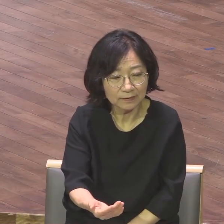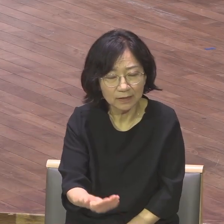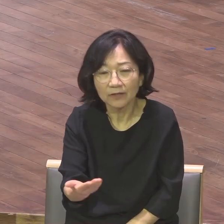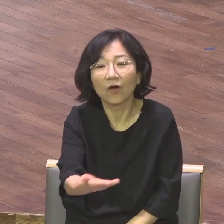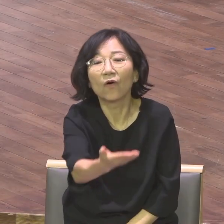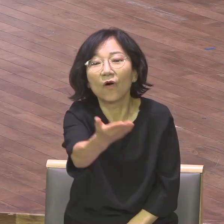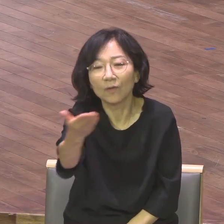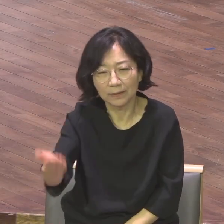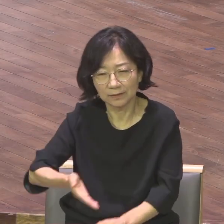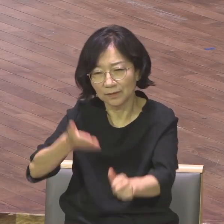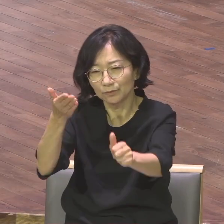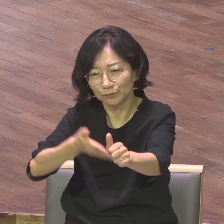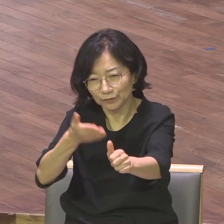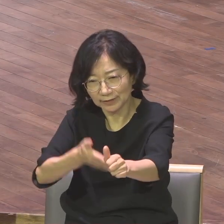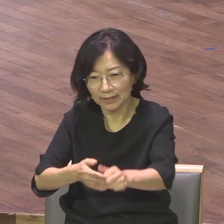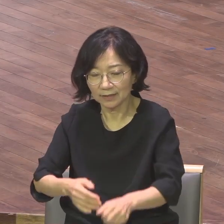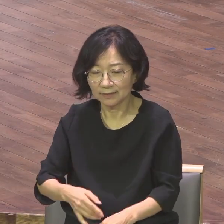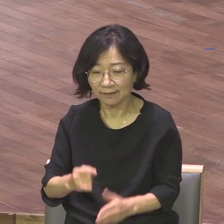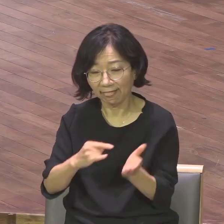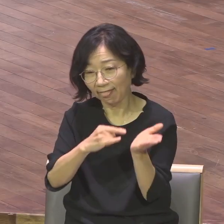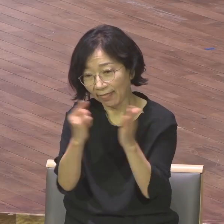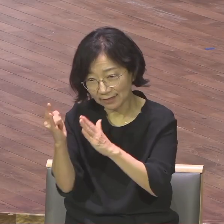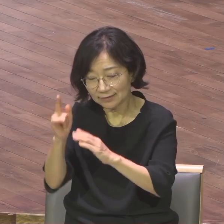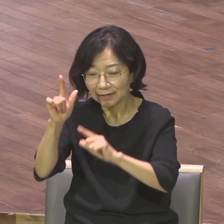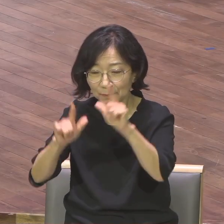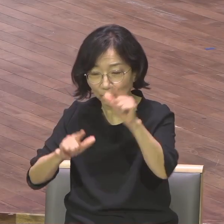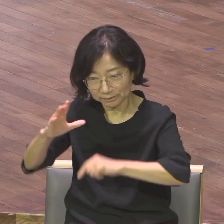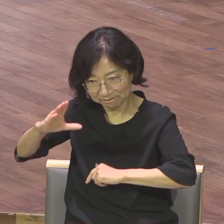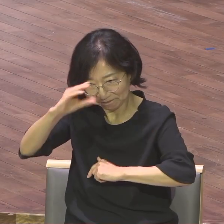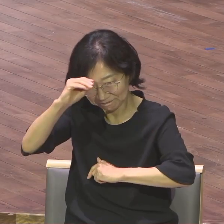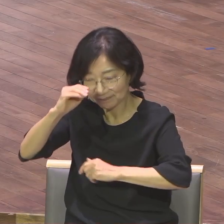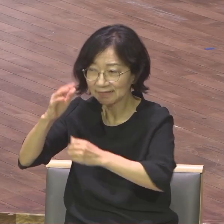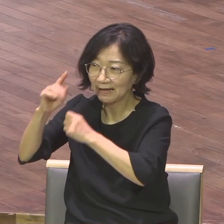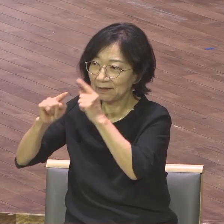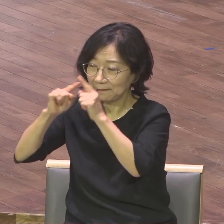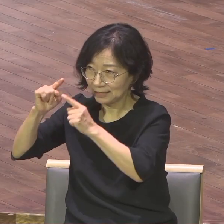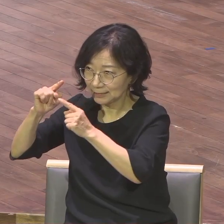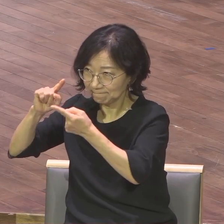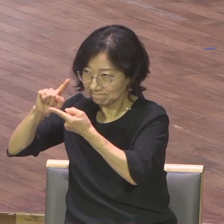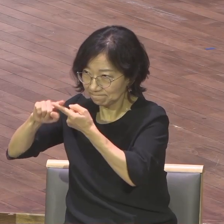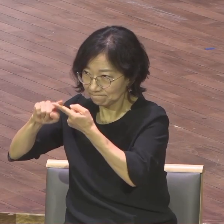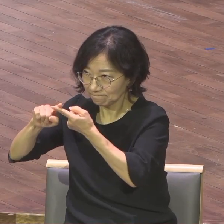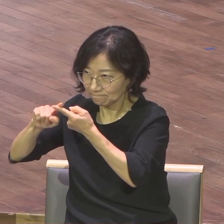대언자가 되라. 그 말씀하고 있는 거예요.